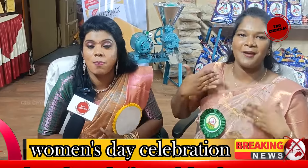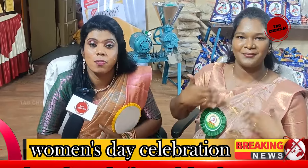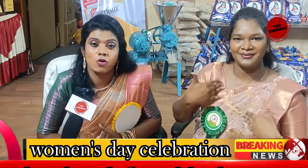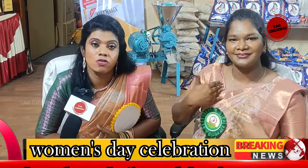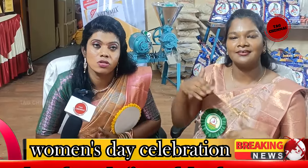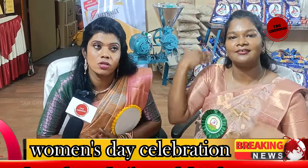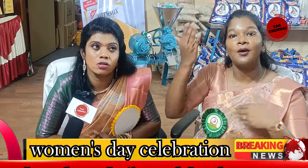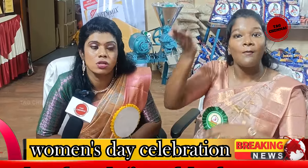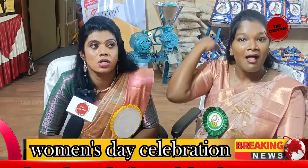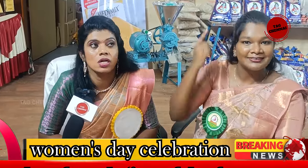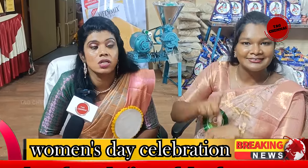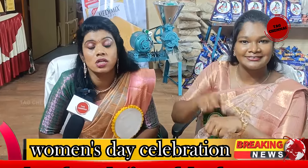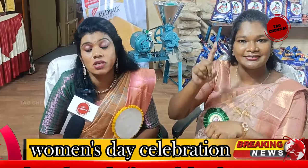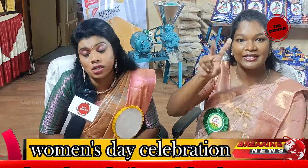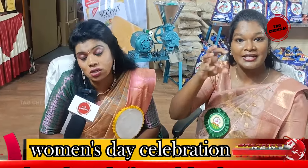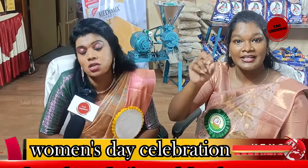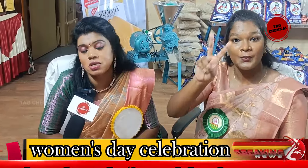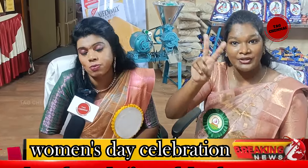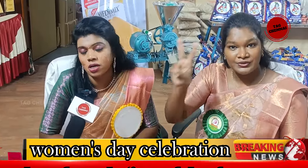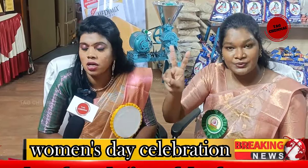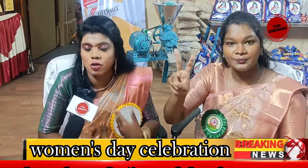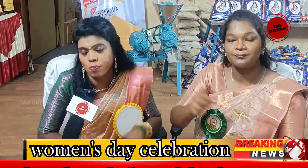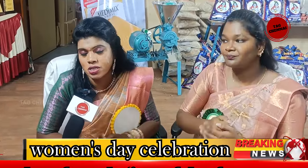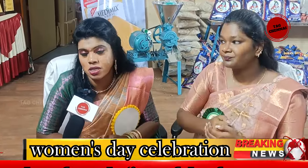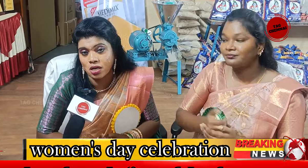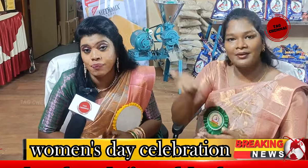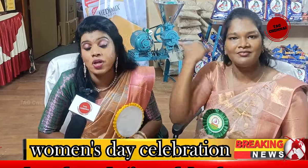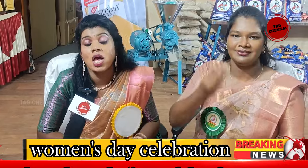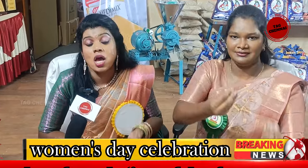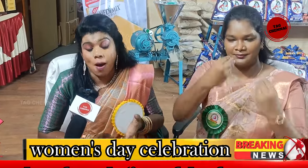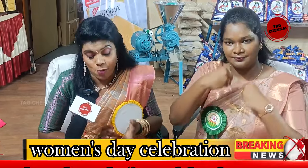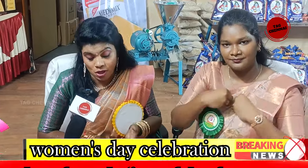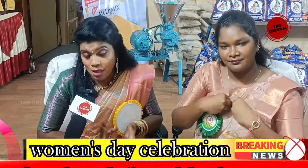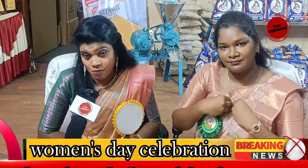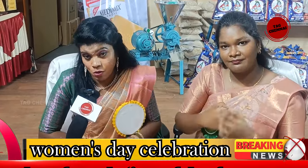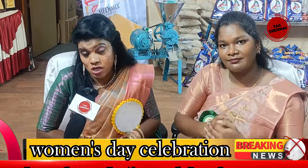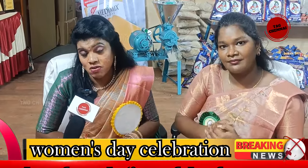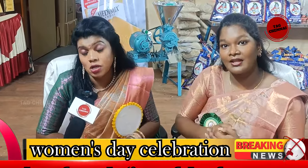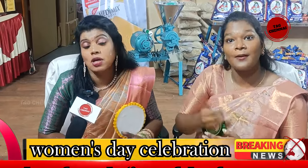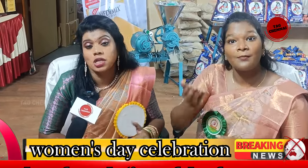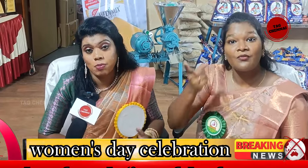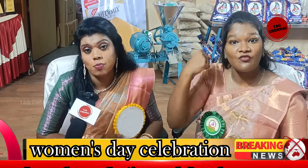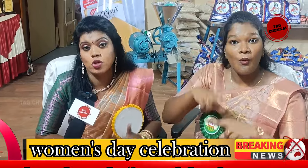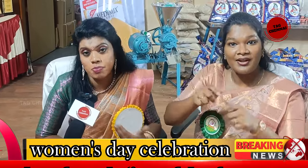அப்புறம் போன வருஷம் 2022 சித்தம்பர மாதம் எங்களுக்கு ஒப்படைச்சிருக்காங்க. அப்போ இந்த பவுண்டேஷன் வந்து திருப்பி